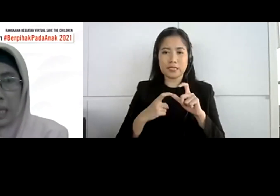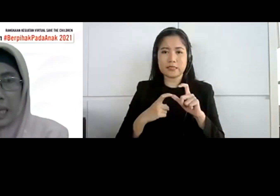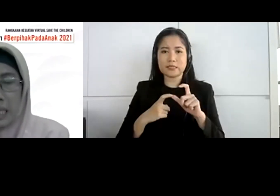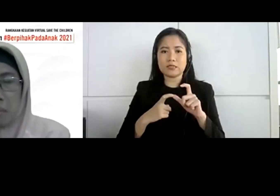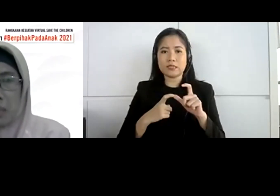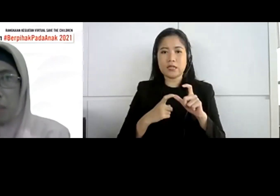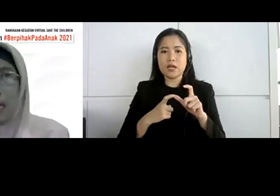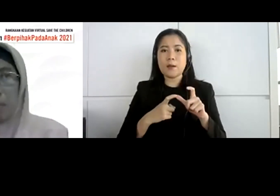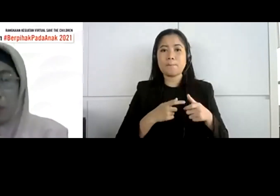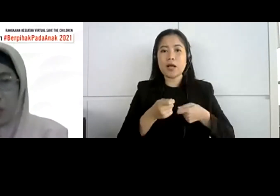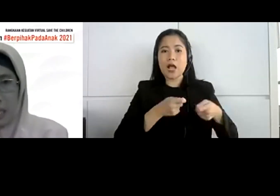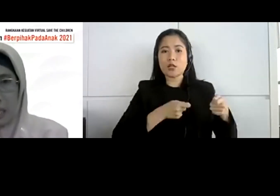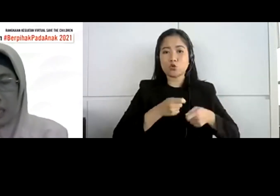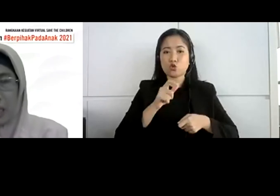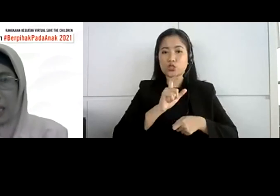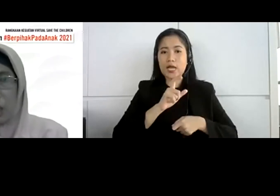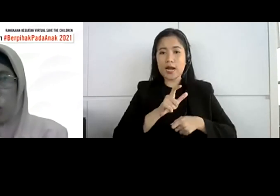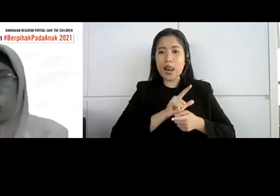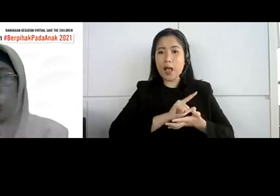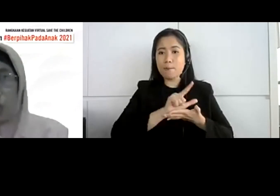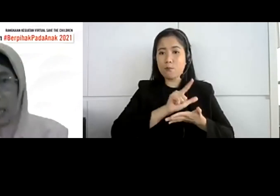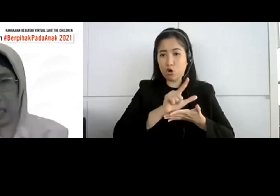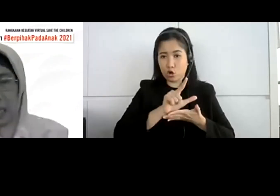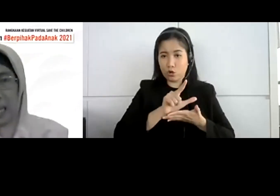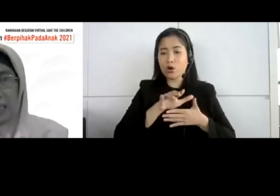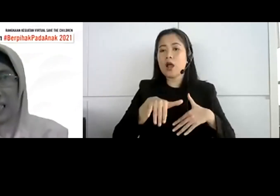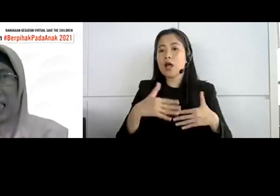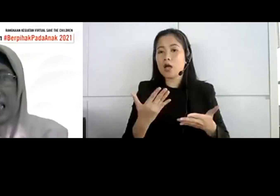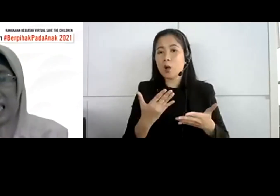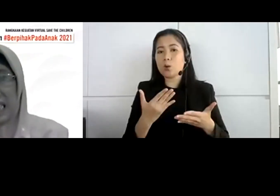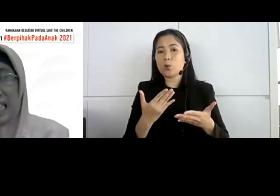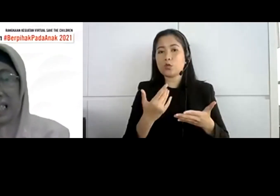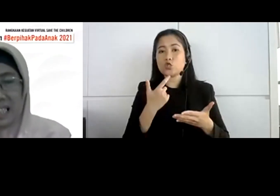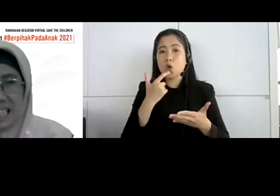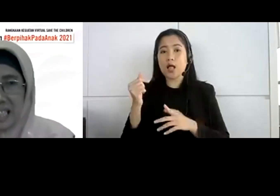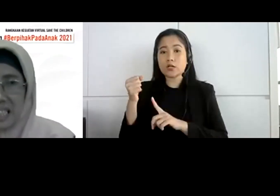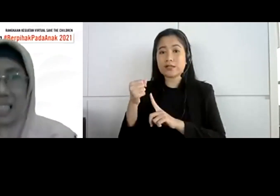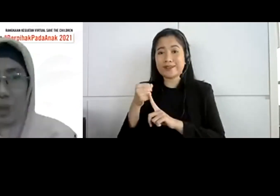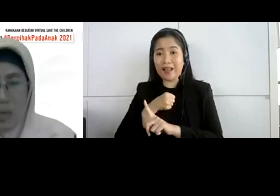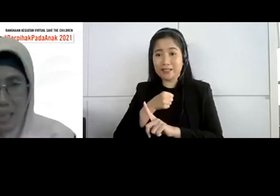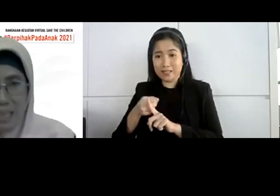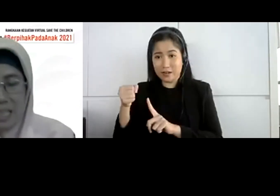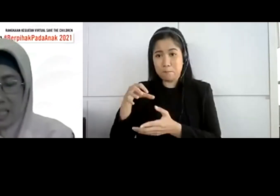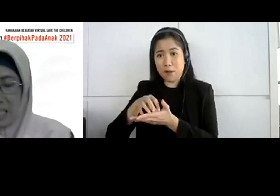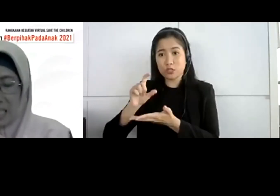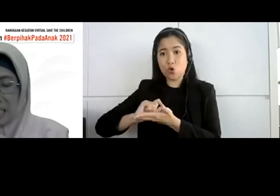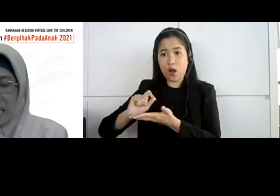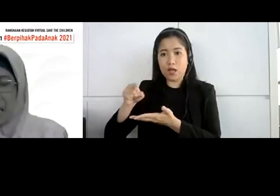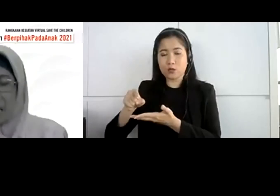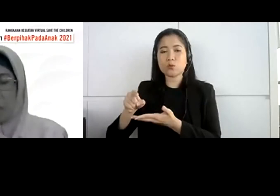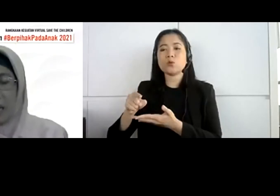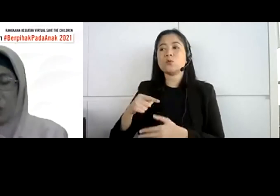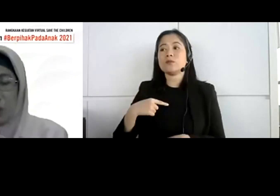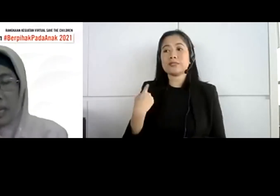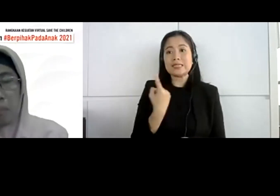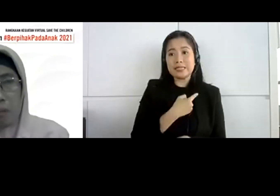mengatur mekanisme pelaporan atau rujukan atas kekerasan yang terjadi di sekolah. Jadi